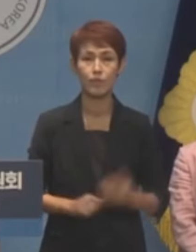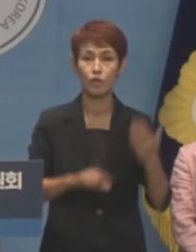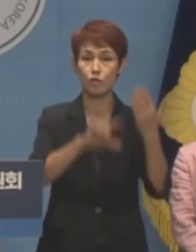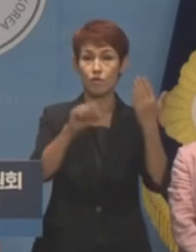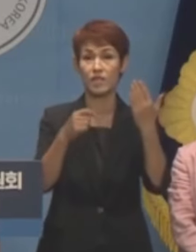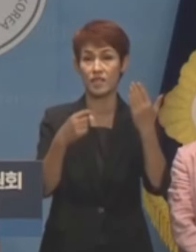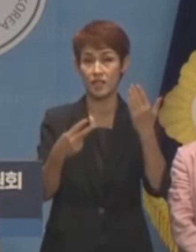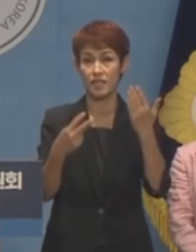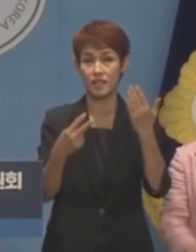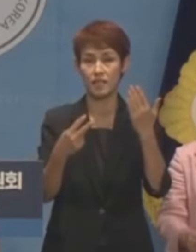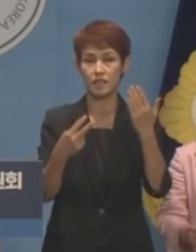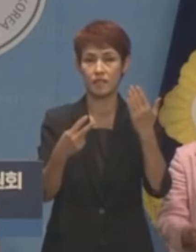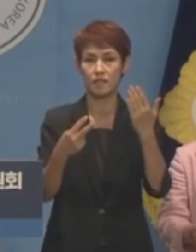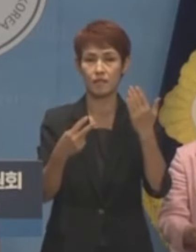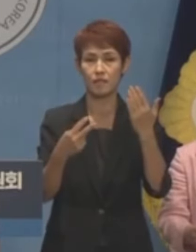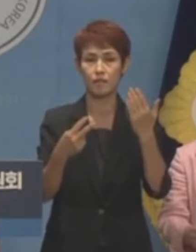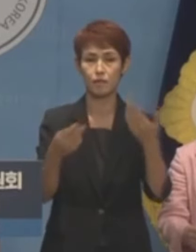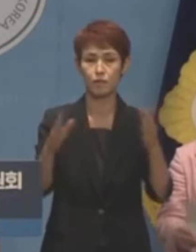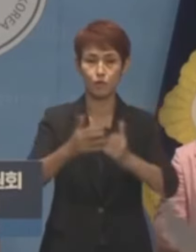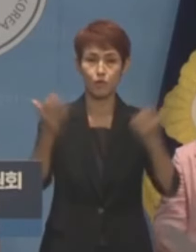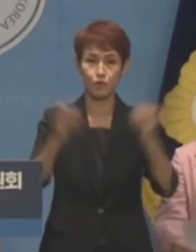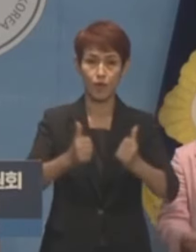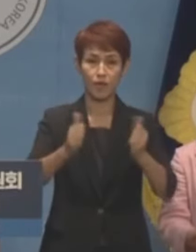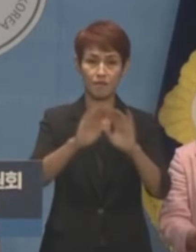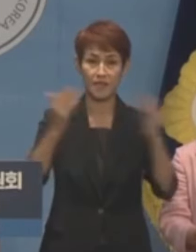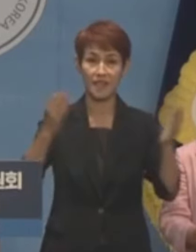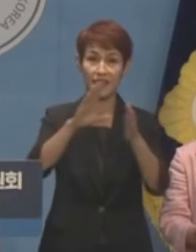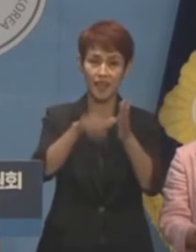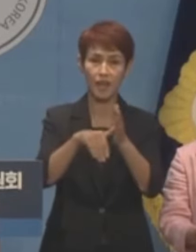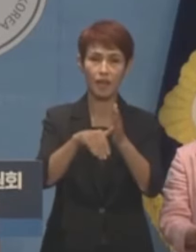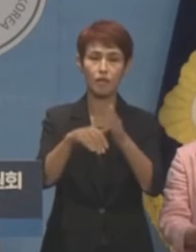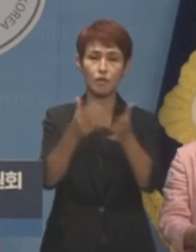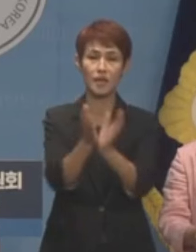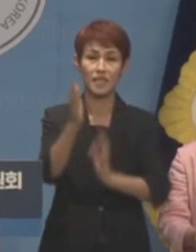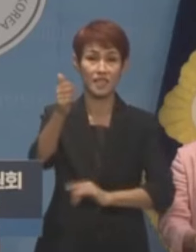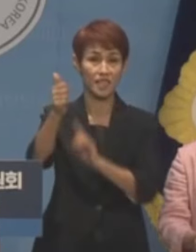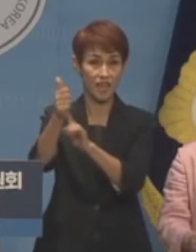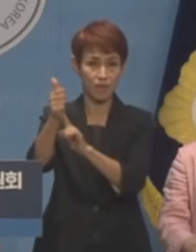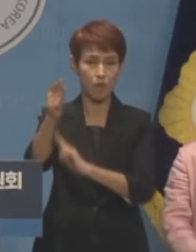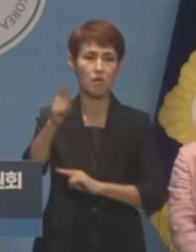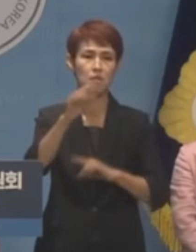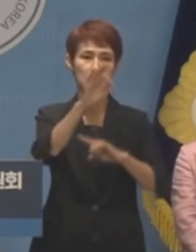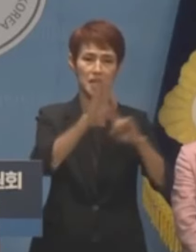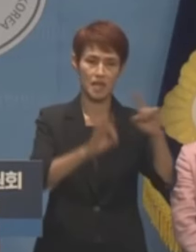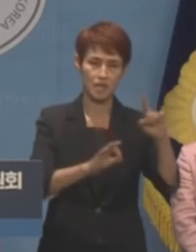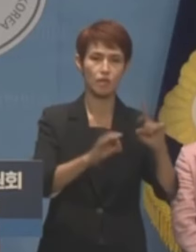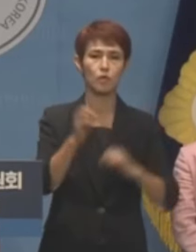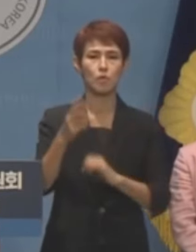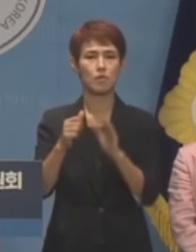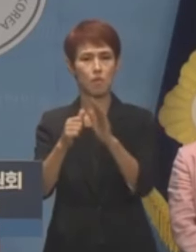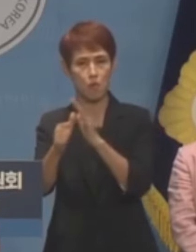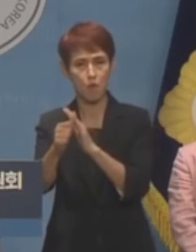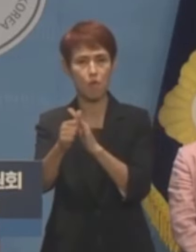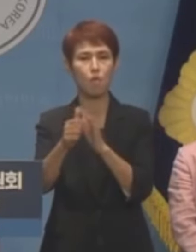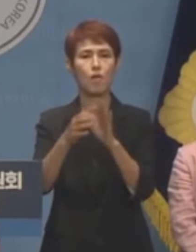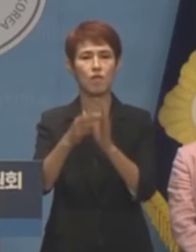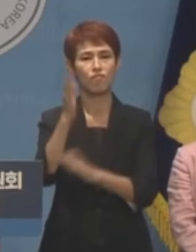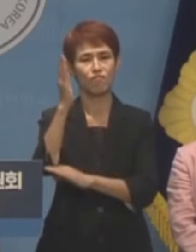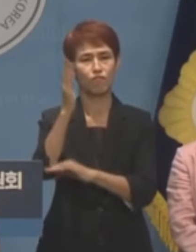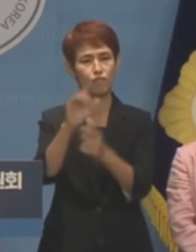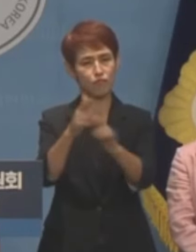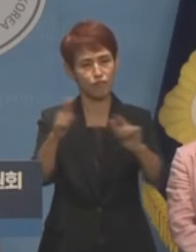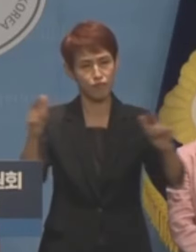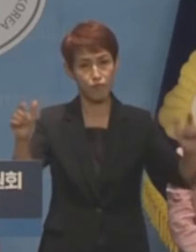2일 개원식에서 우원식 국회 의장께서는 비례성 대표성 다양성이